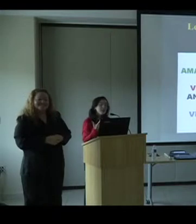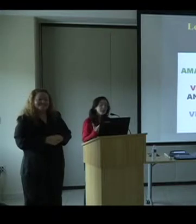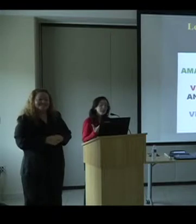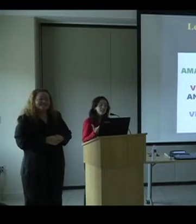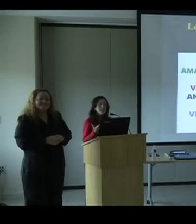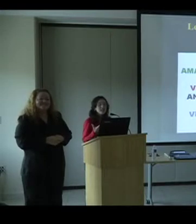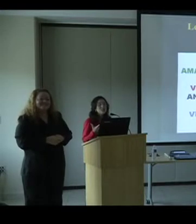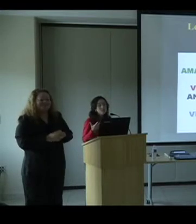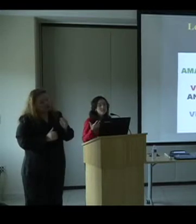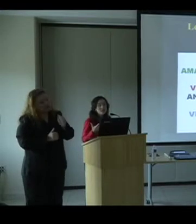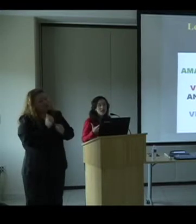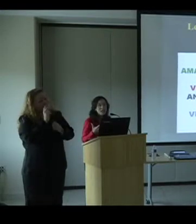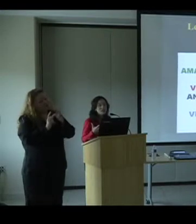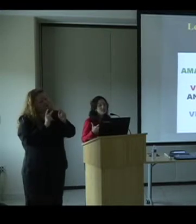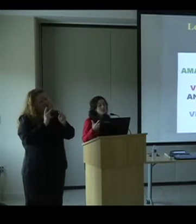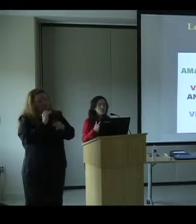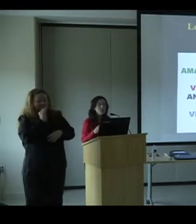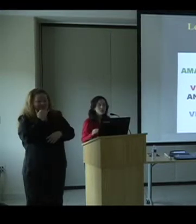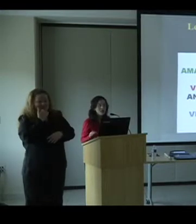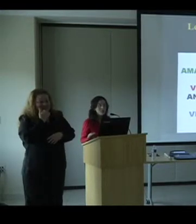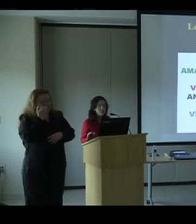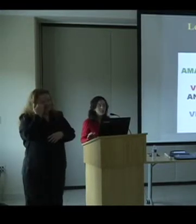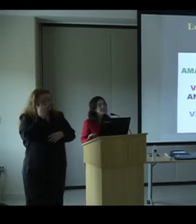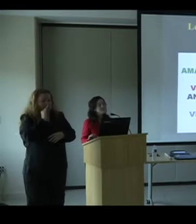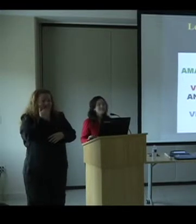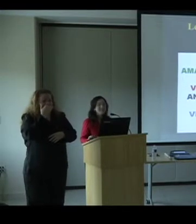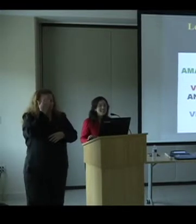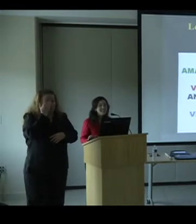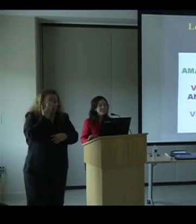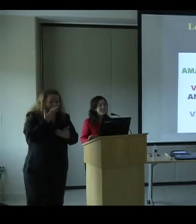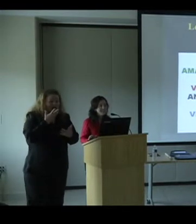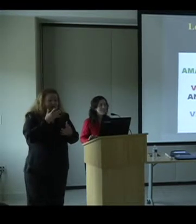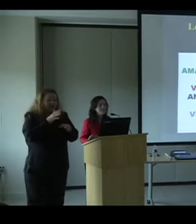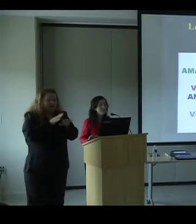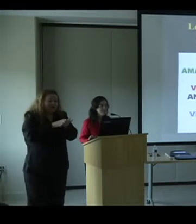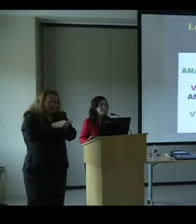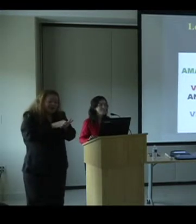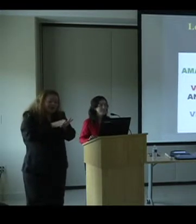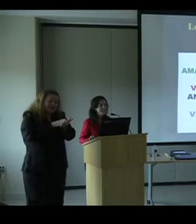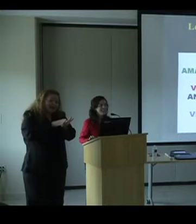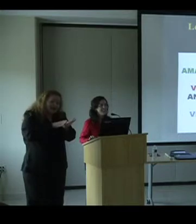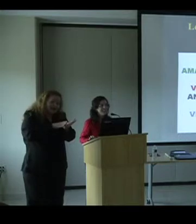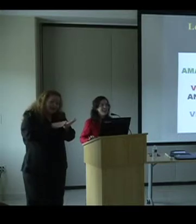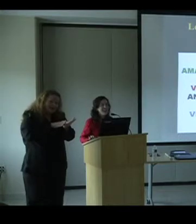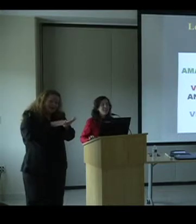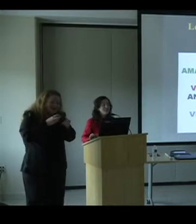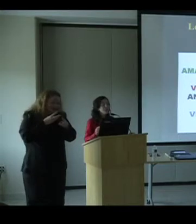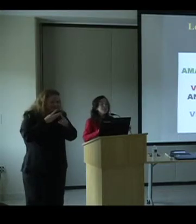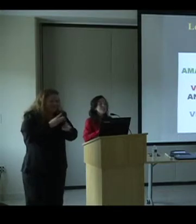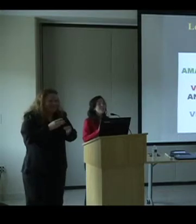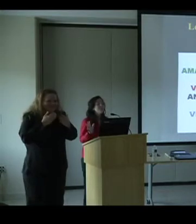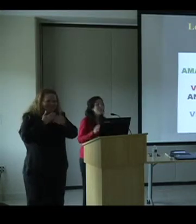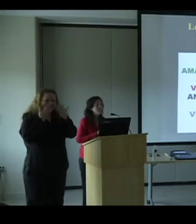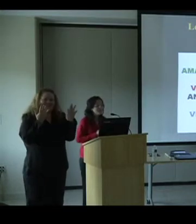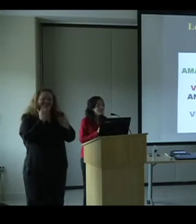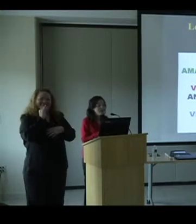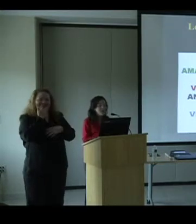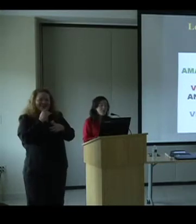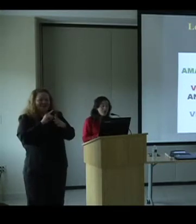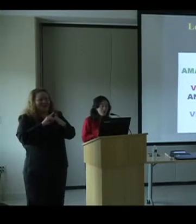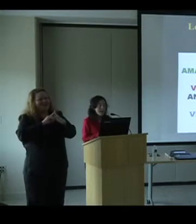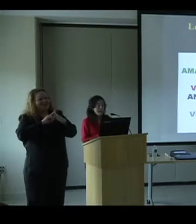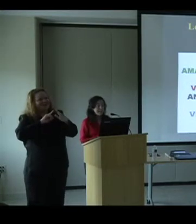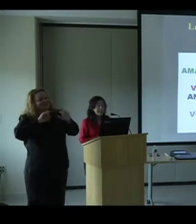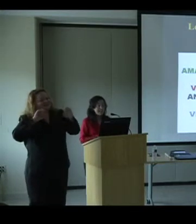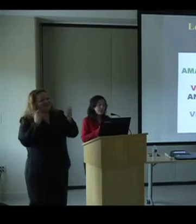la mayoría de las personas nos equivocamos y si no nos equivocamos es porque íbamos tan y tan lentos que no había manera de equivocarnos pero todo mundo empezó